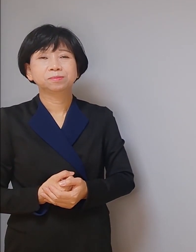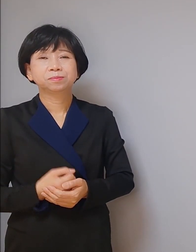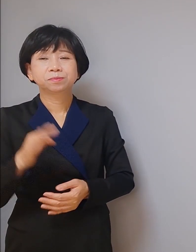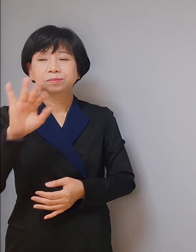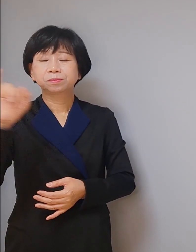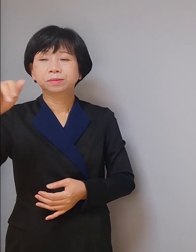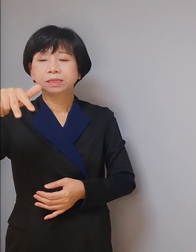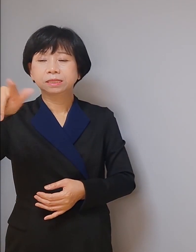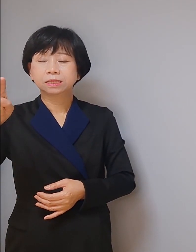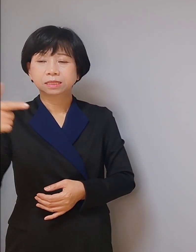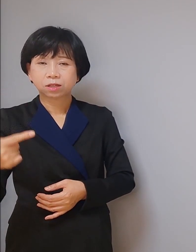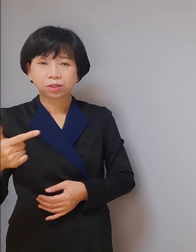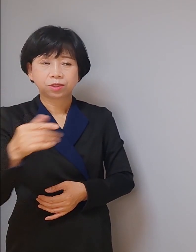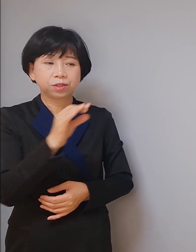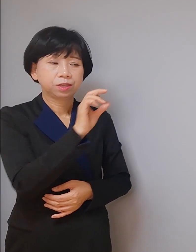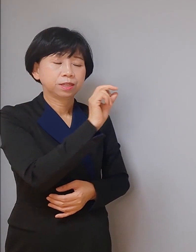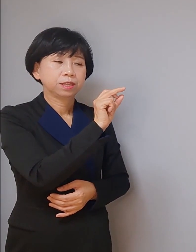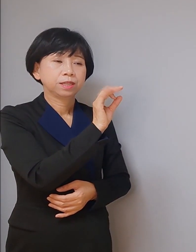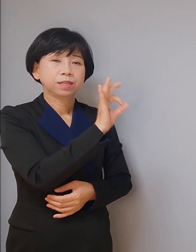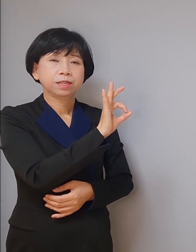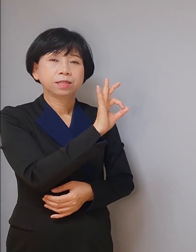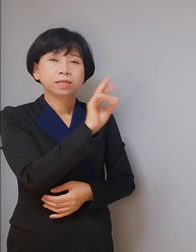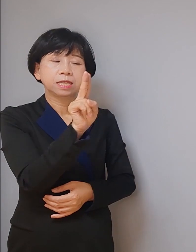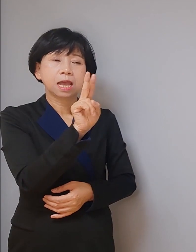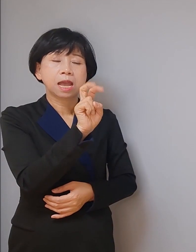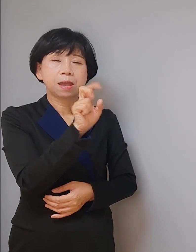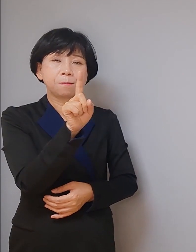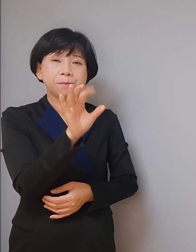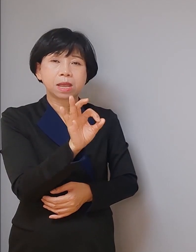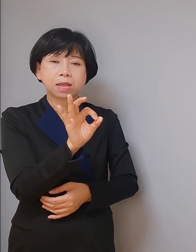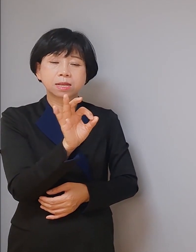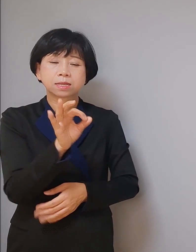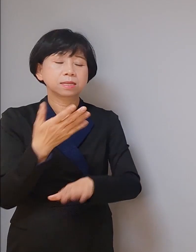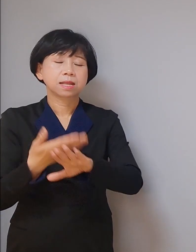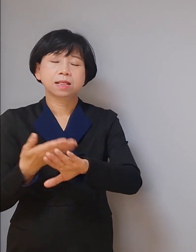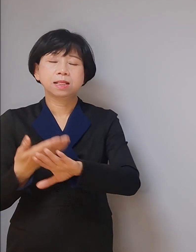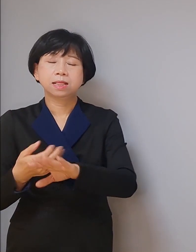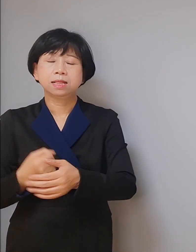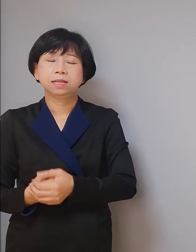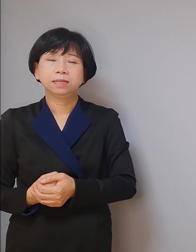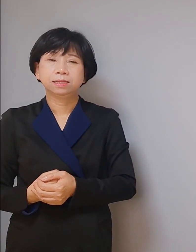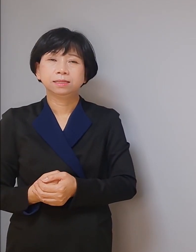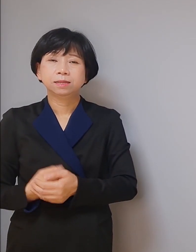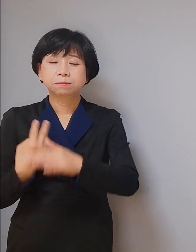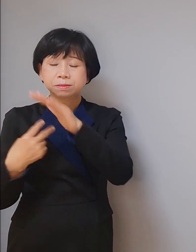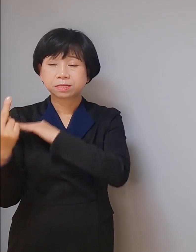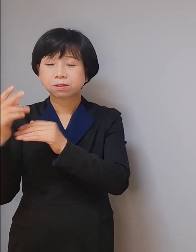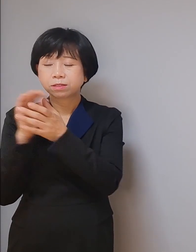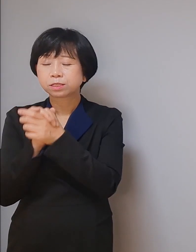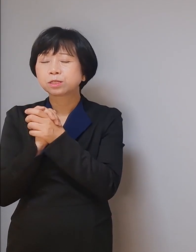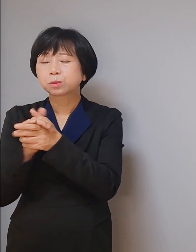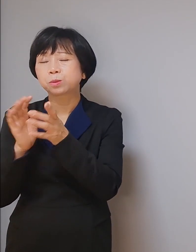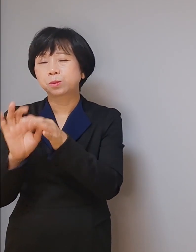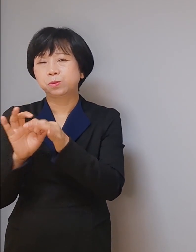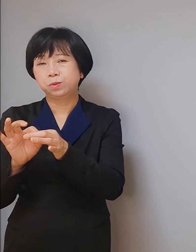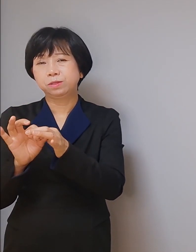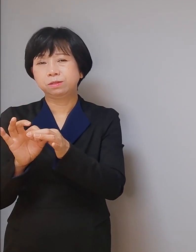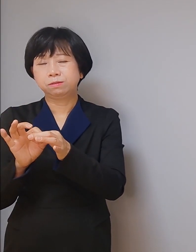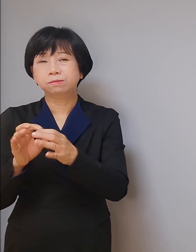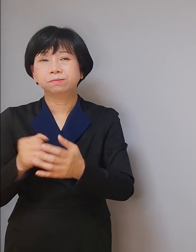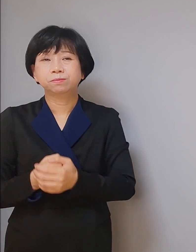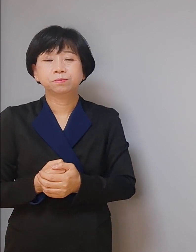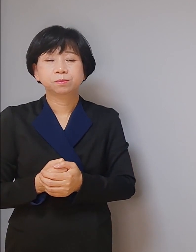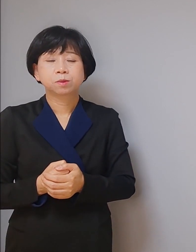거예요. 하지만 성경적인 비전은요, 우리의 기도에서 나오는 겁니다. 모세는